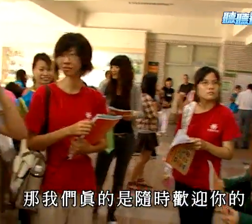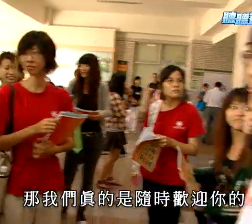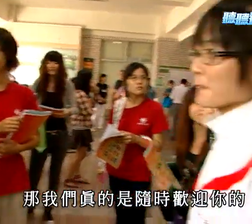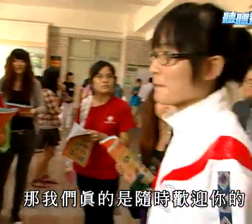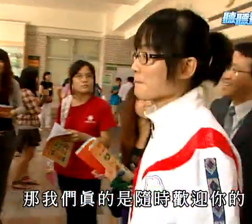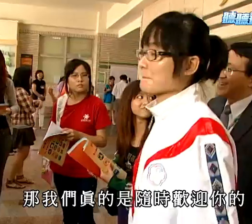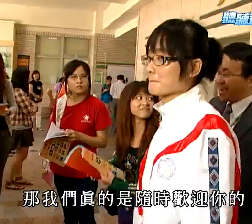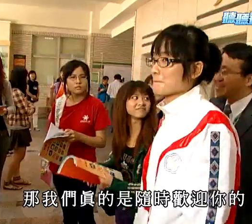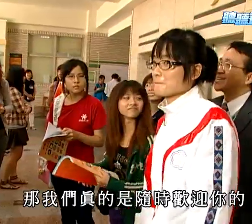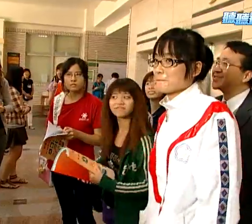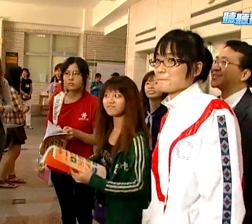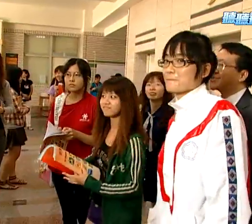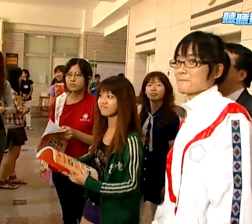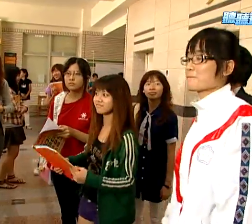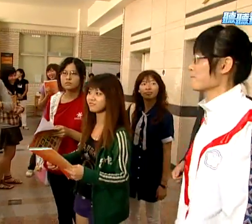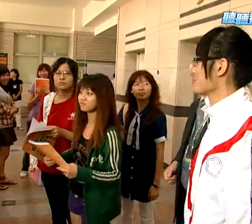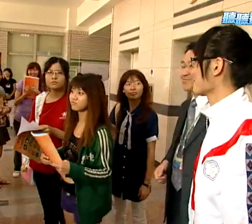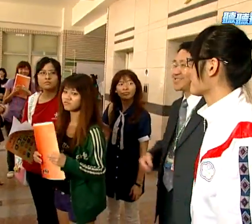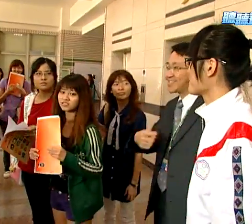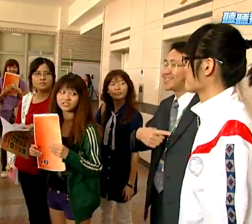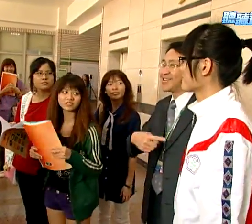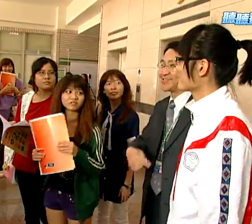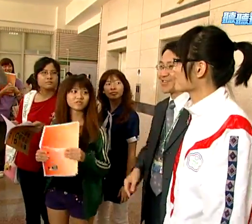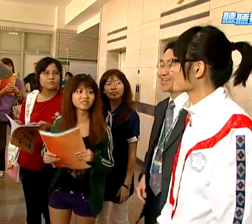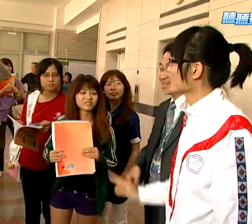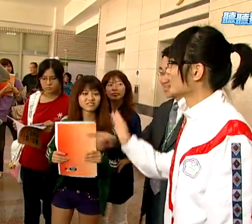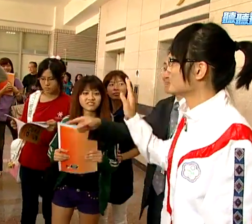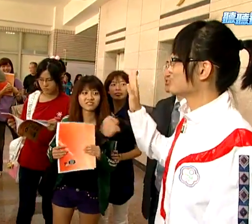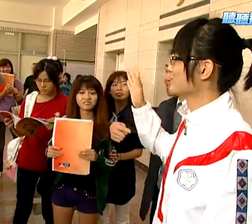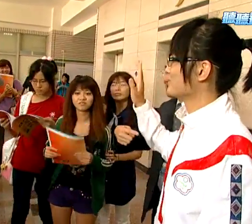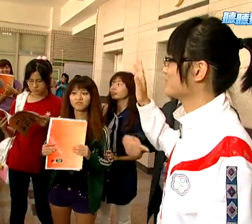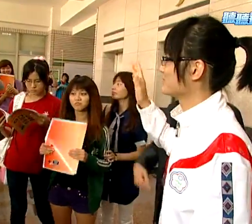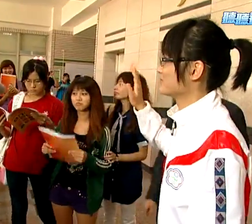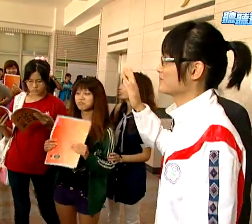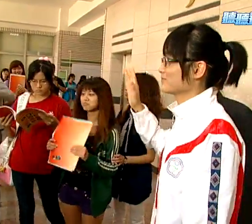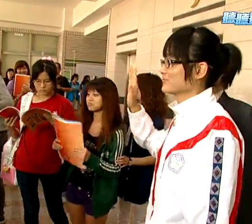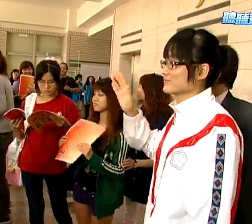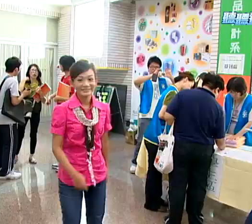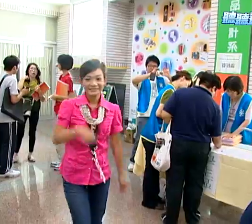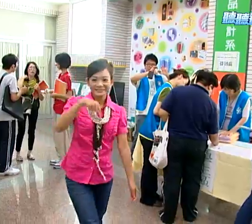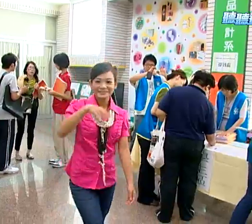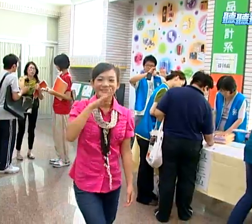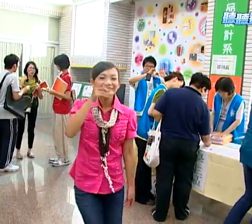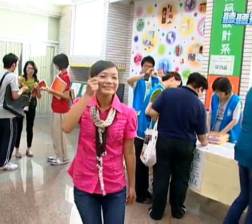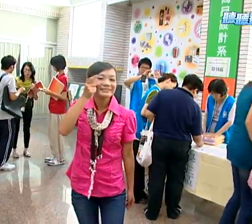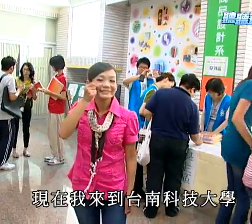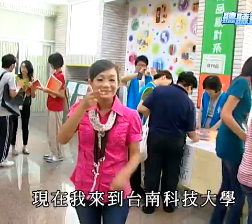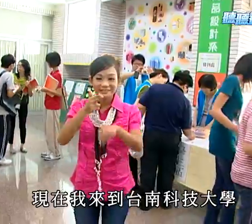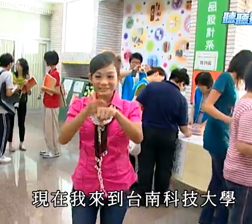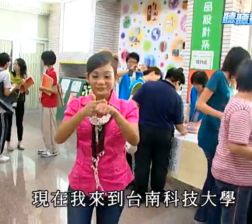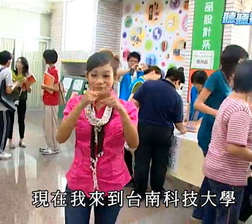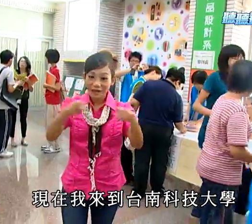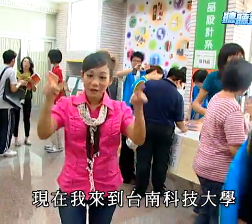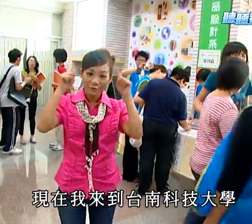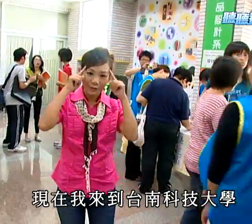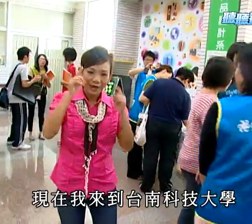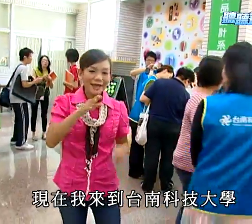的。 怡君姐哈，你说真是哈，对，他们是你的学姐哦。 现在我来到台南科技大